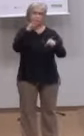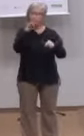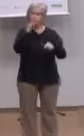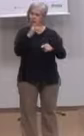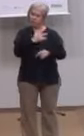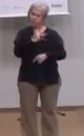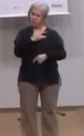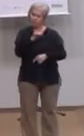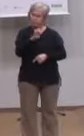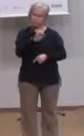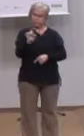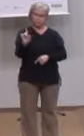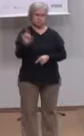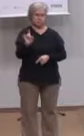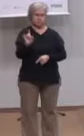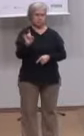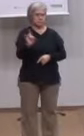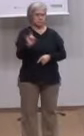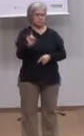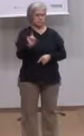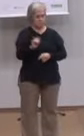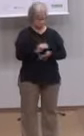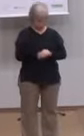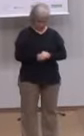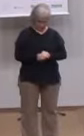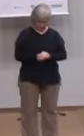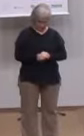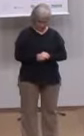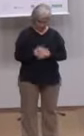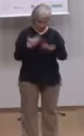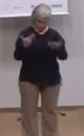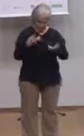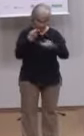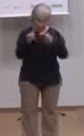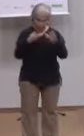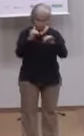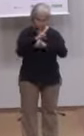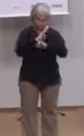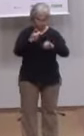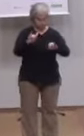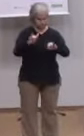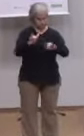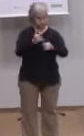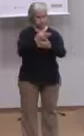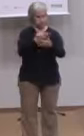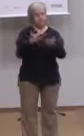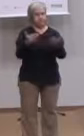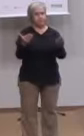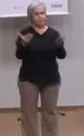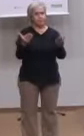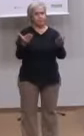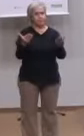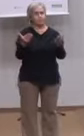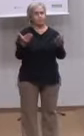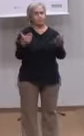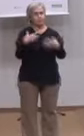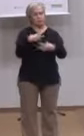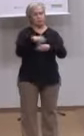como. Então, era essa a mensagem que eu gostaria de deixar, e que, assim,